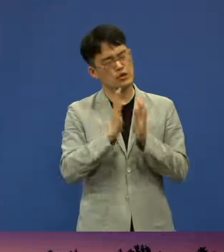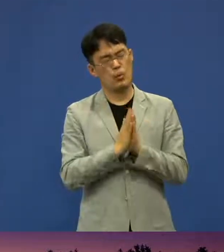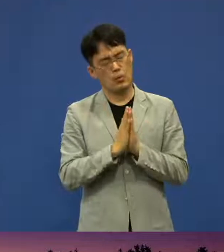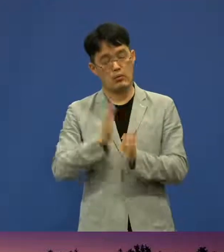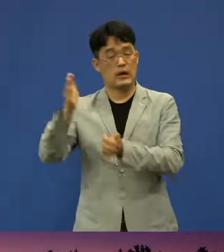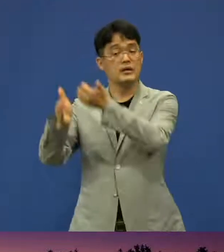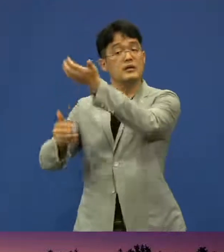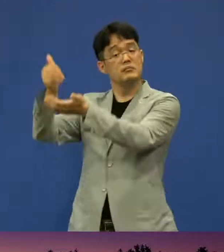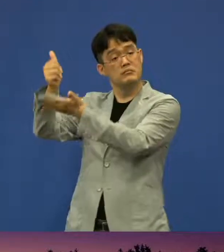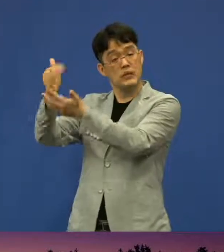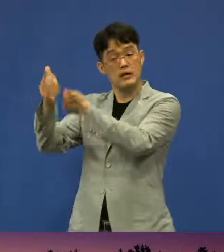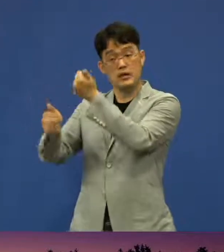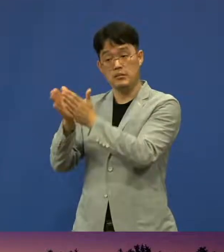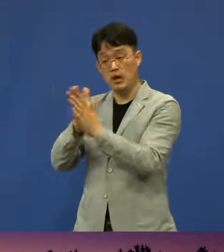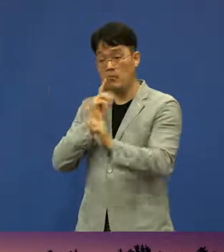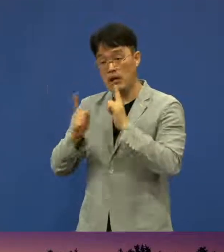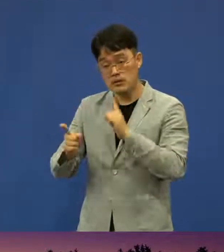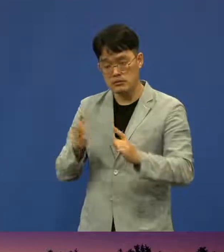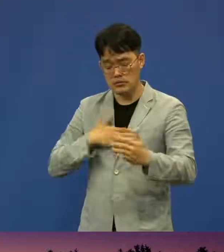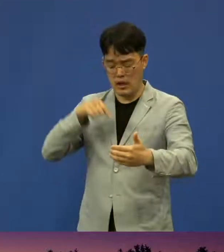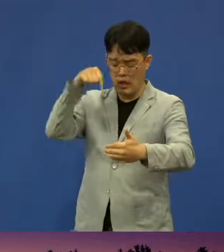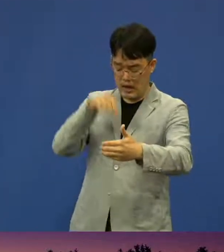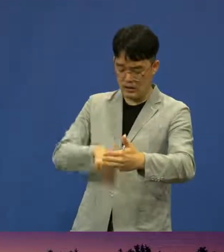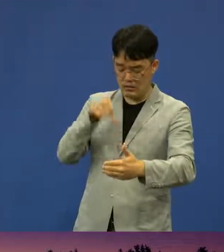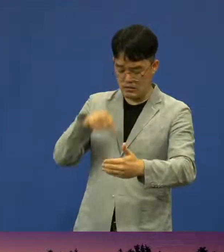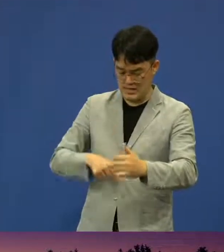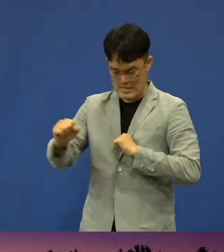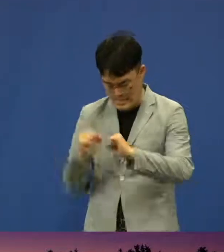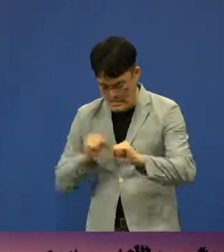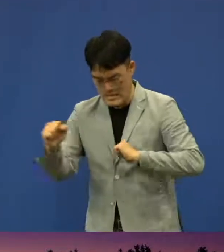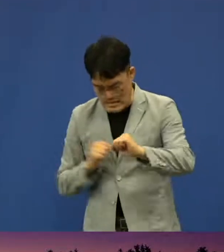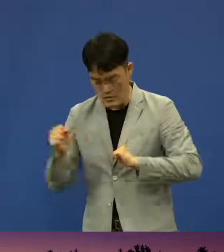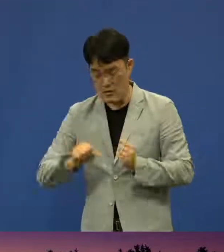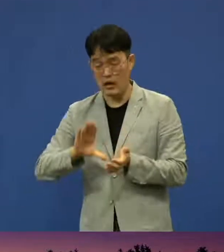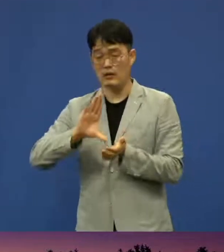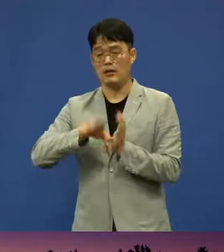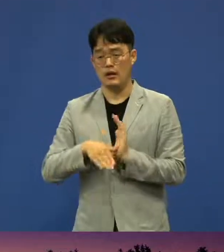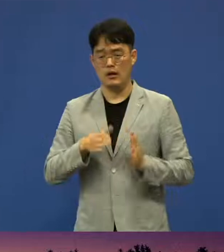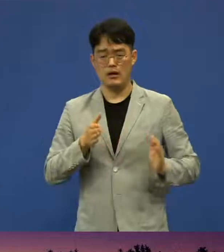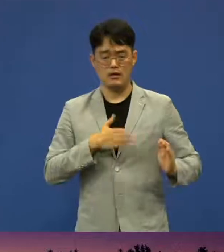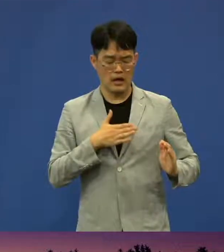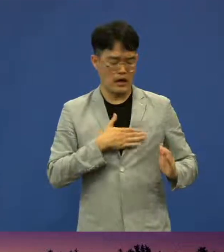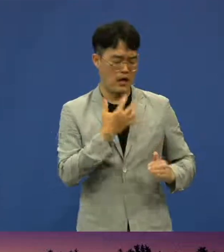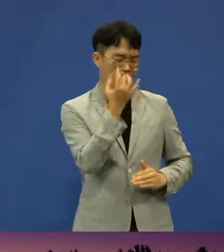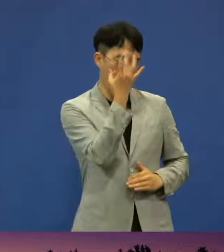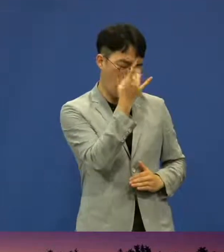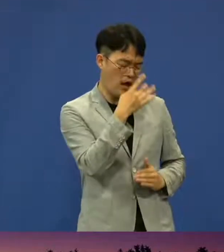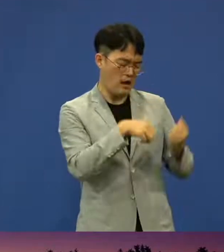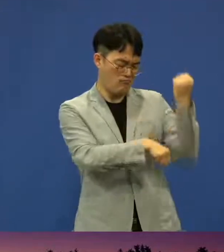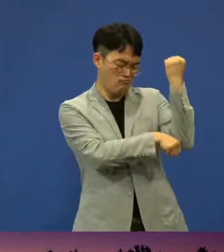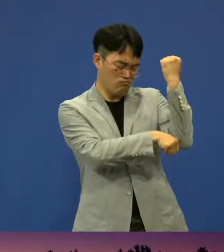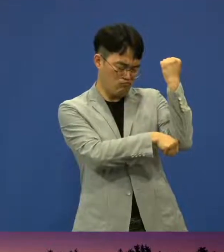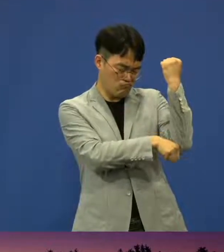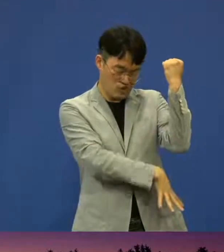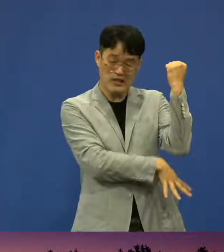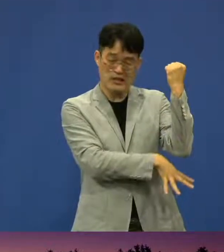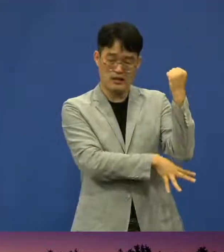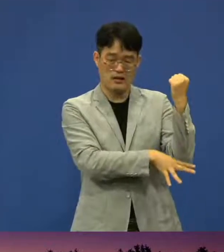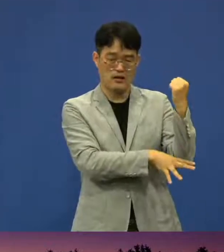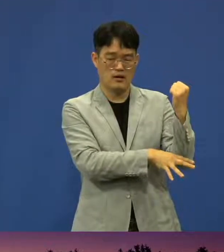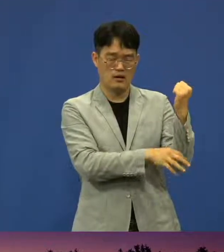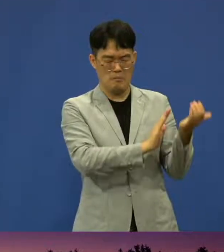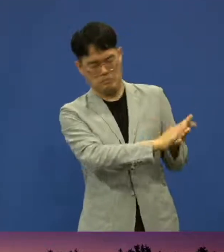하나님의 말씀이 내 안에서 아주 불편하게, 나를 불편하게 만드는 그런 말씀을 듣게 하여 주옵소서. 저에게